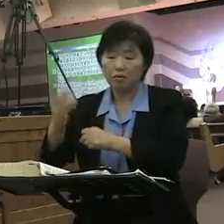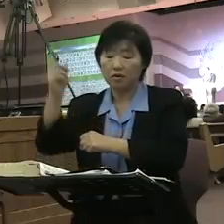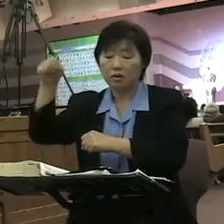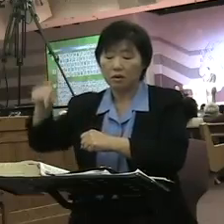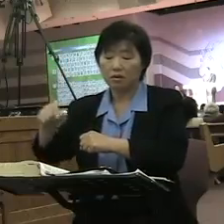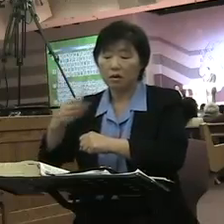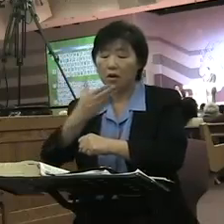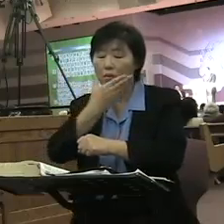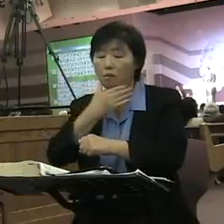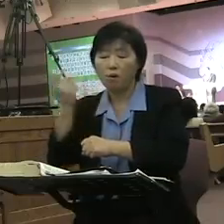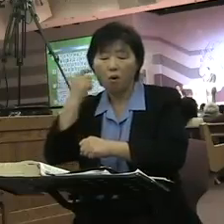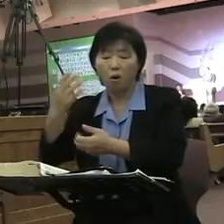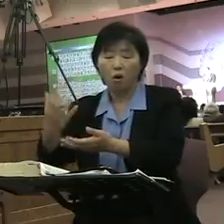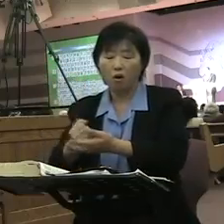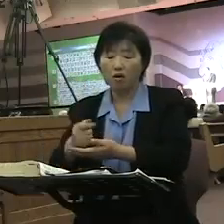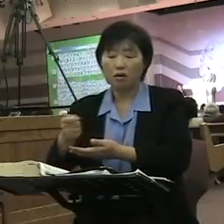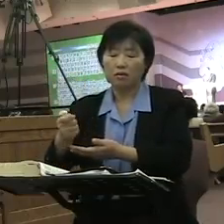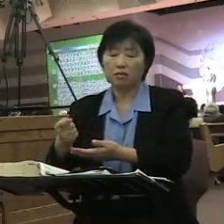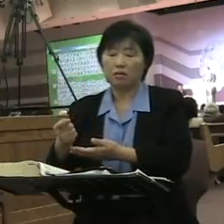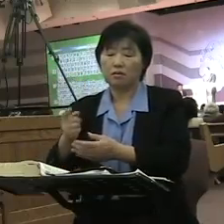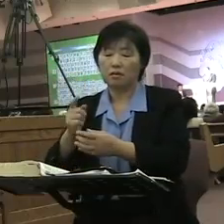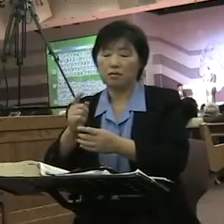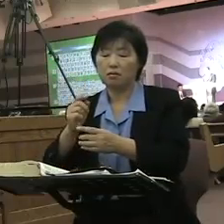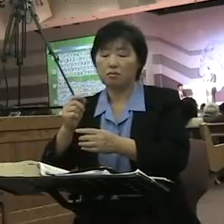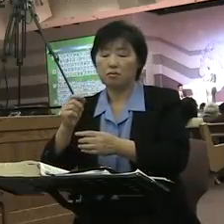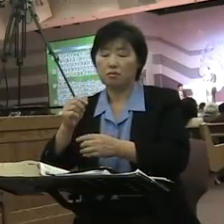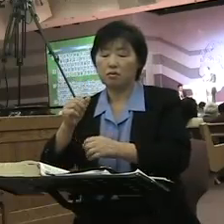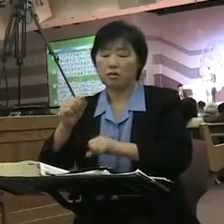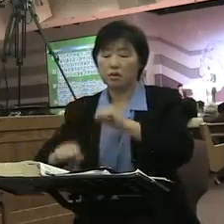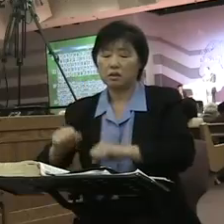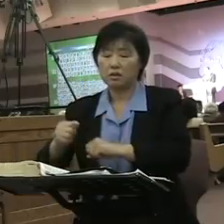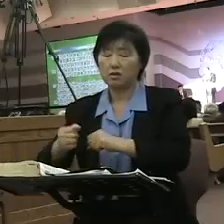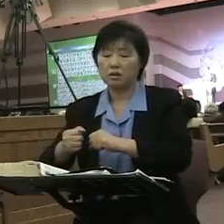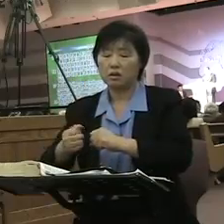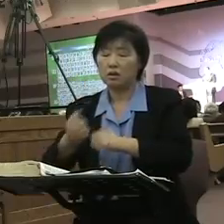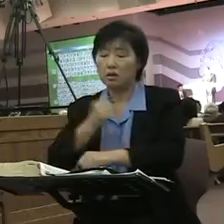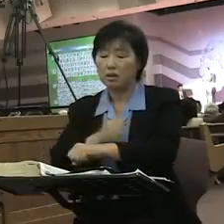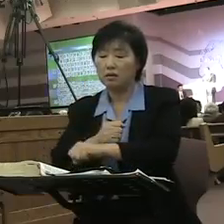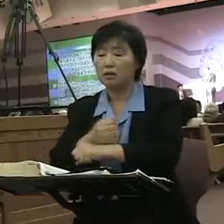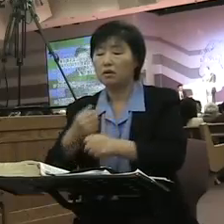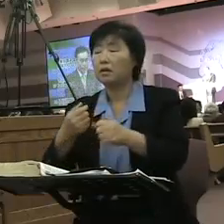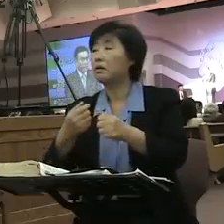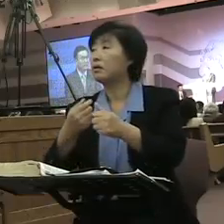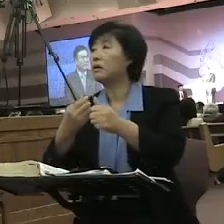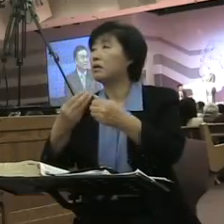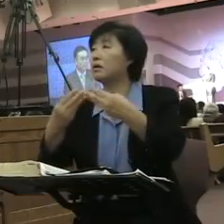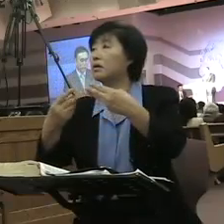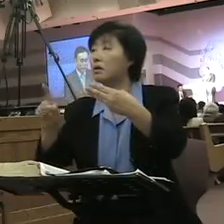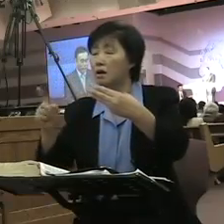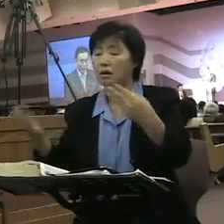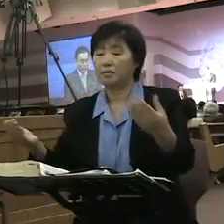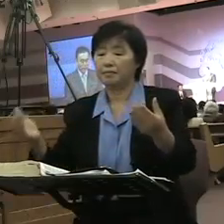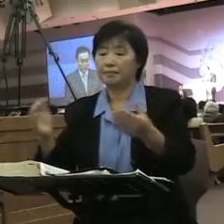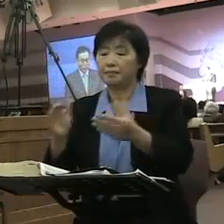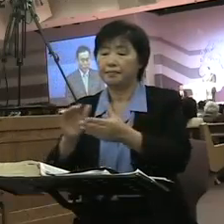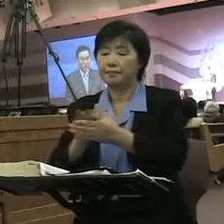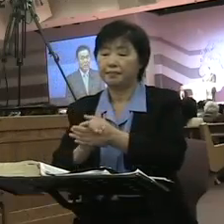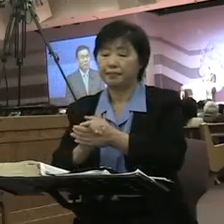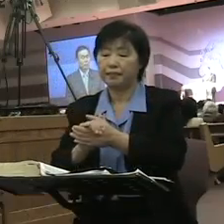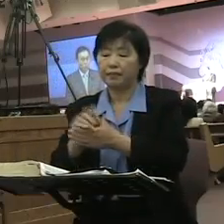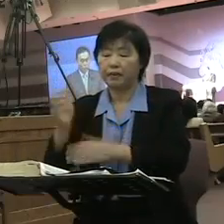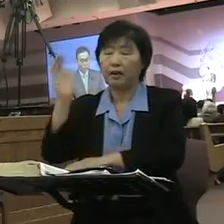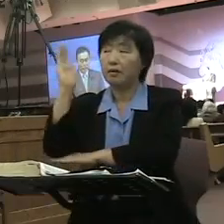복을 얻으니 이는 내가 나의 마음을 준행하였음이니라 하셨다 하니라. 아멘. 이 말씀을